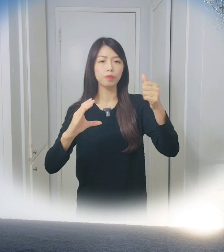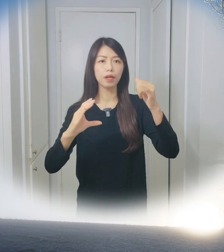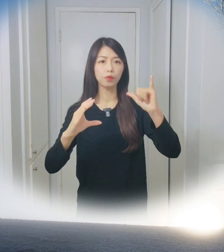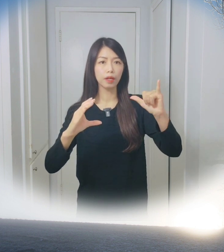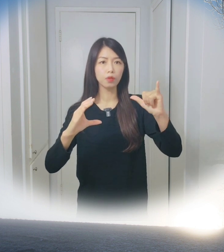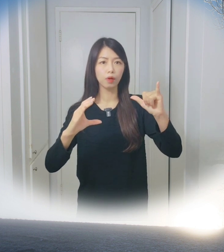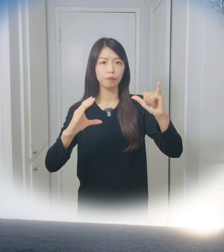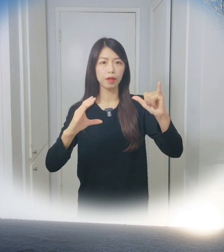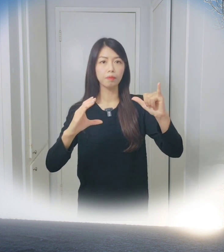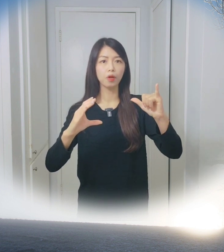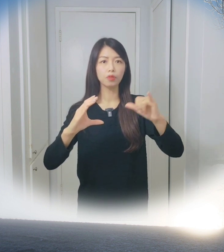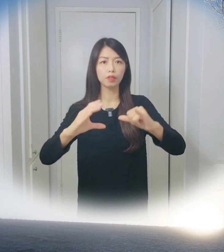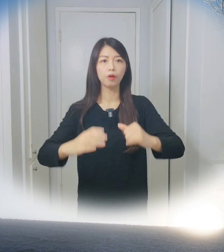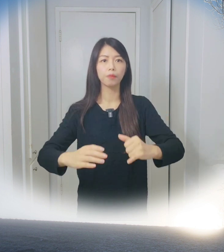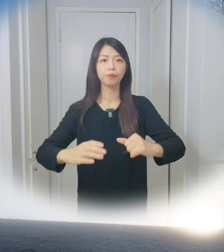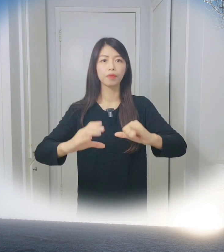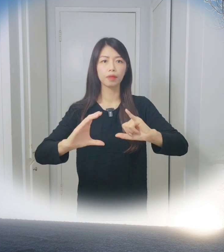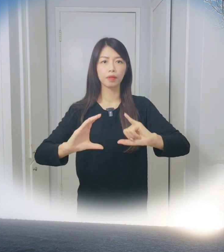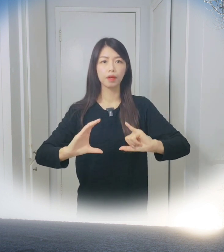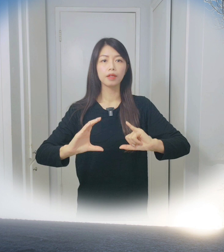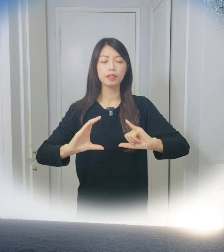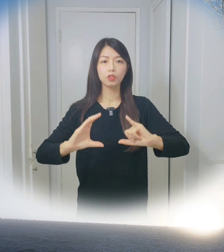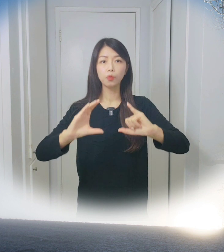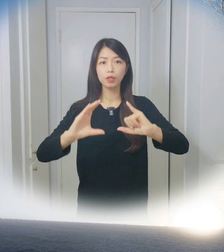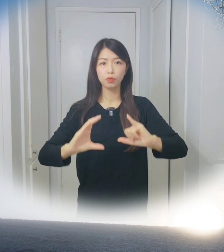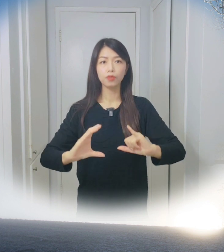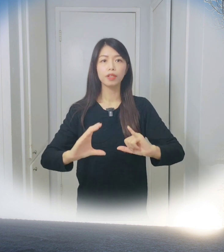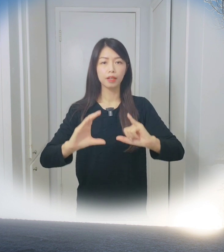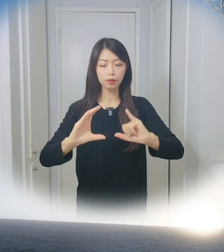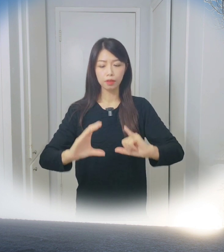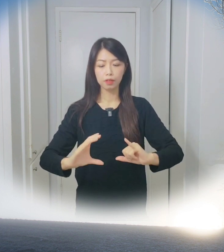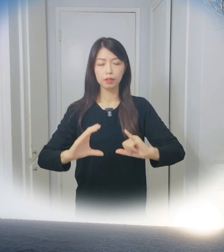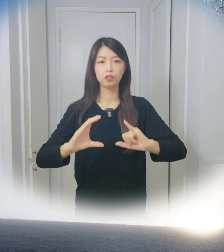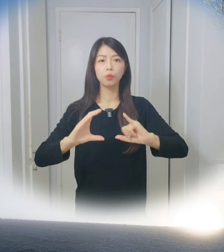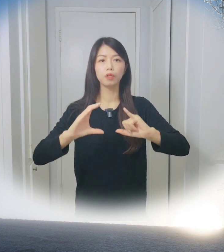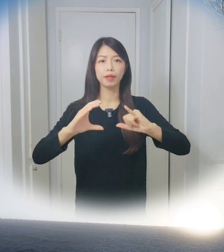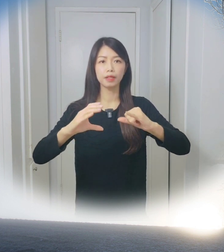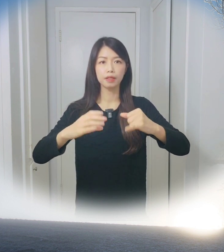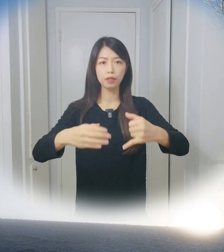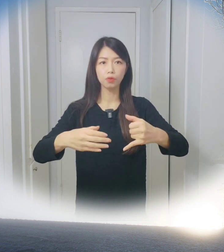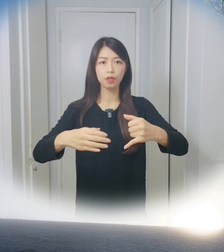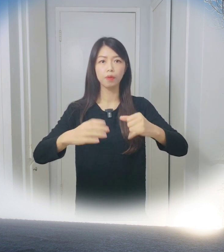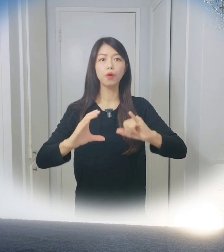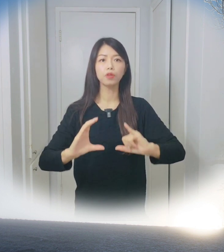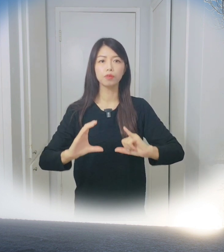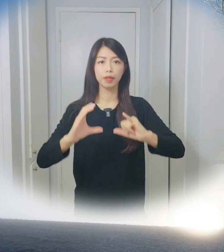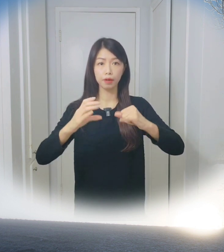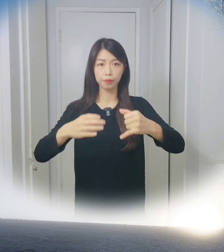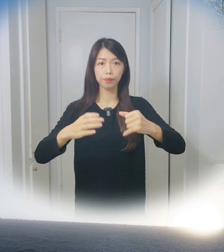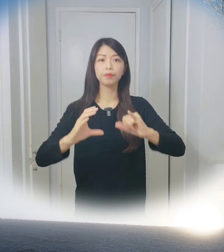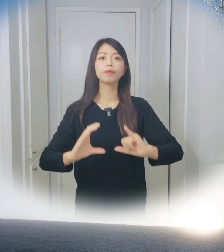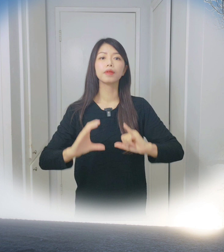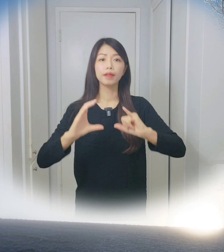손은 엄지하고 새끼손가락만 펴주셔서 지구본이 둥글잖아요. 지구본을 만지듯이 둥글게 표현해 주시면